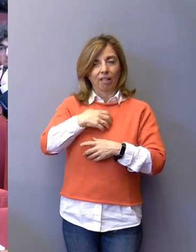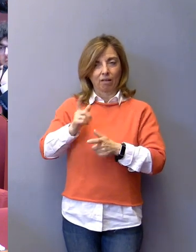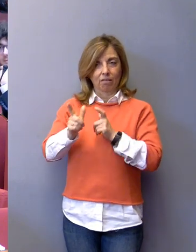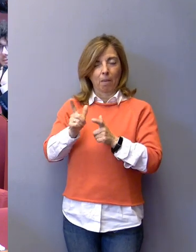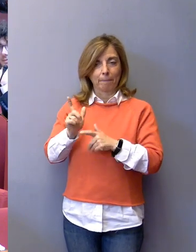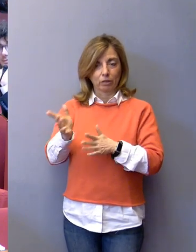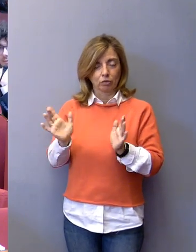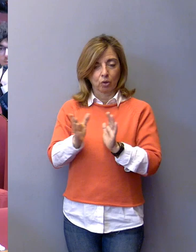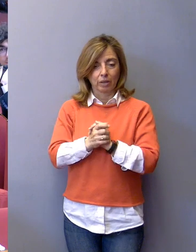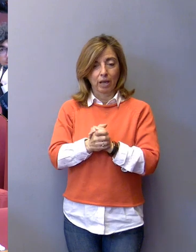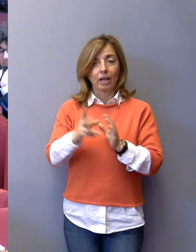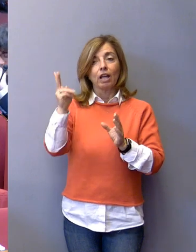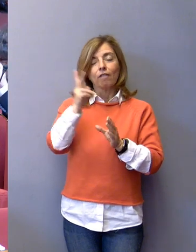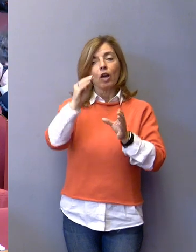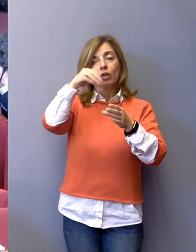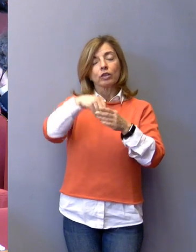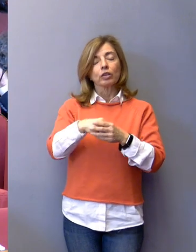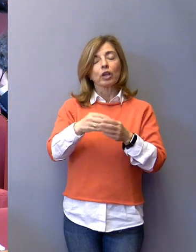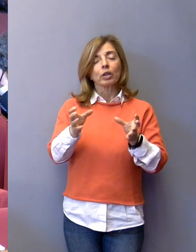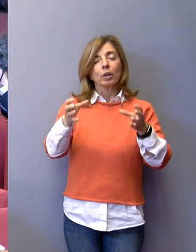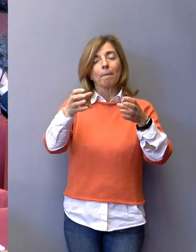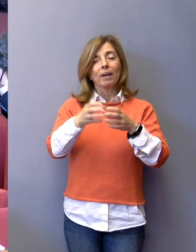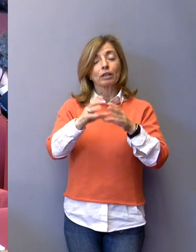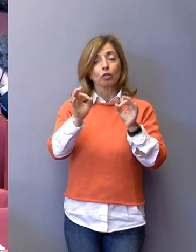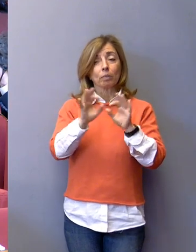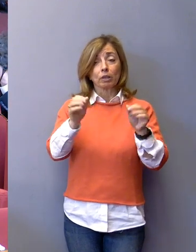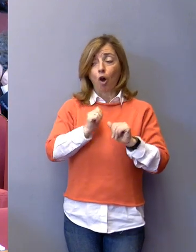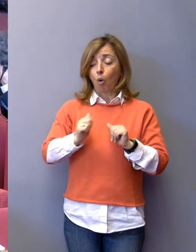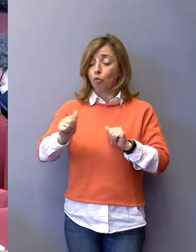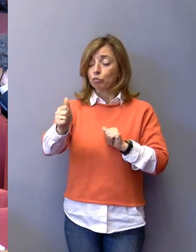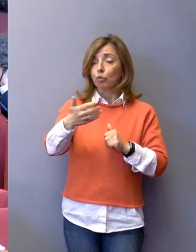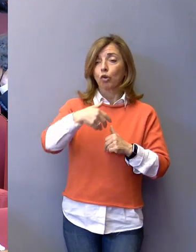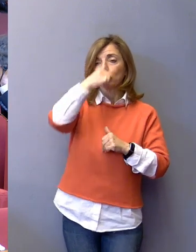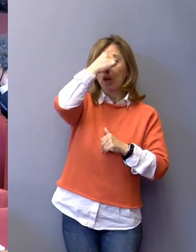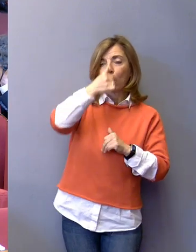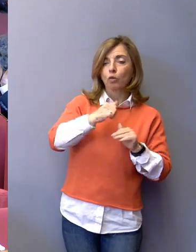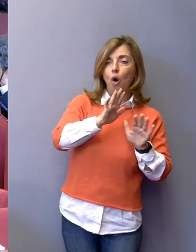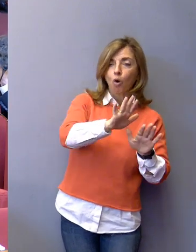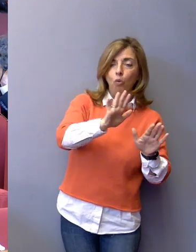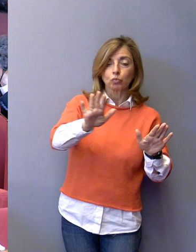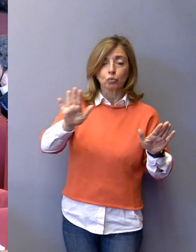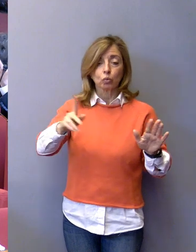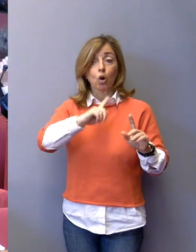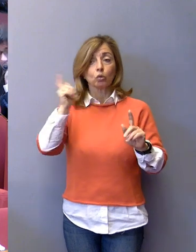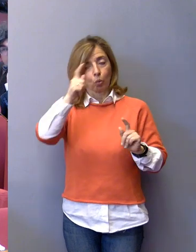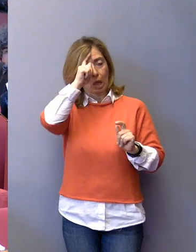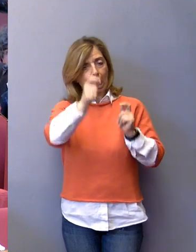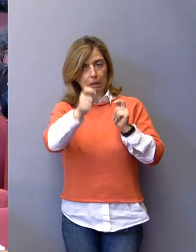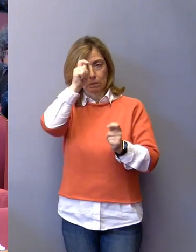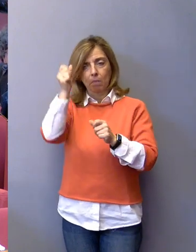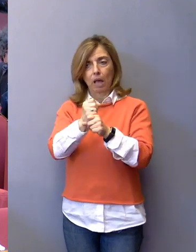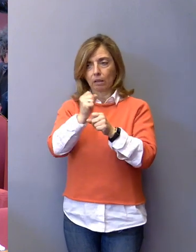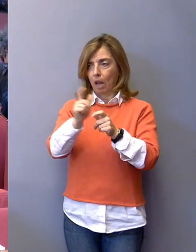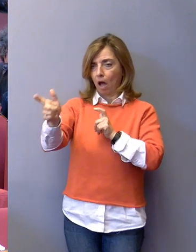Democratico Ognuno di noi ha ruoli e funzioni e tutti ci rispettiamo e riteniamo che nessuna delle cose che viene detta da ciascuno di noi sia ininfluente